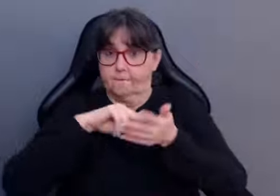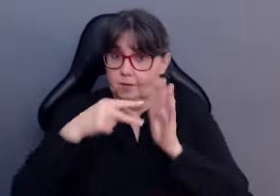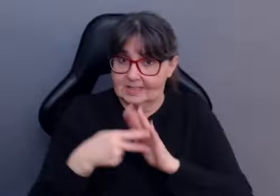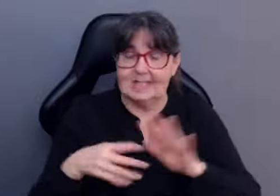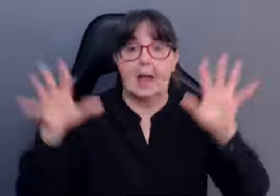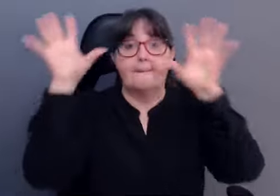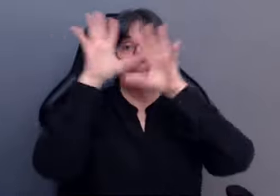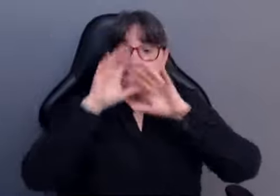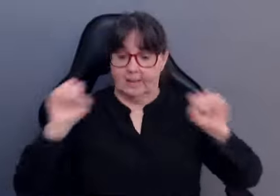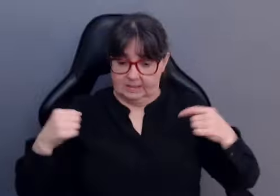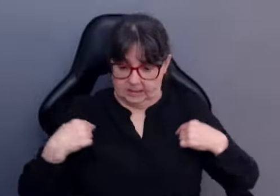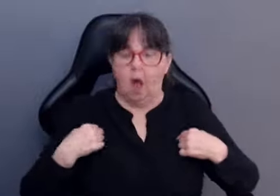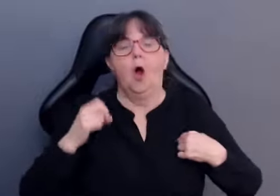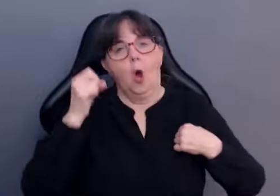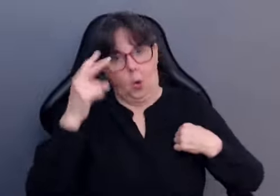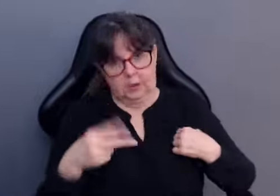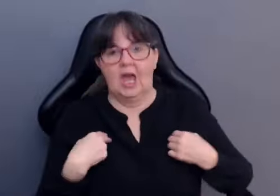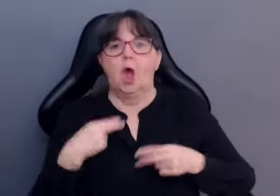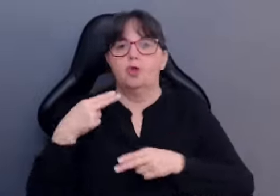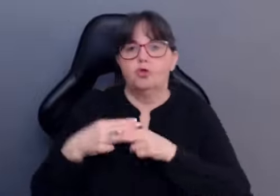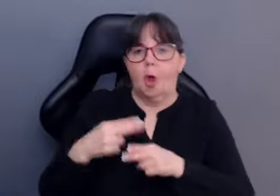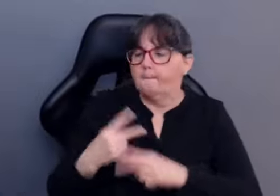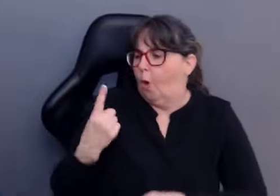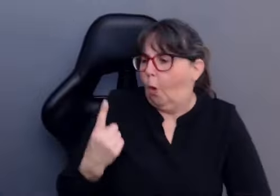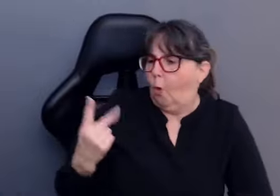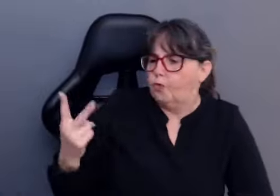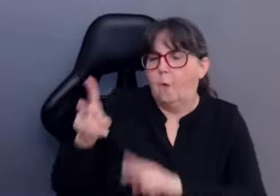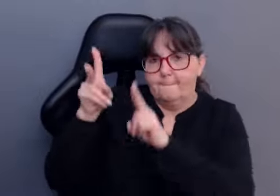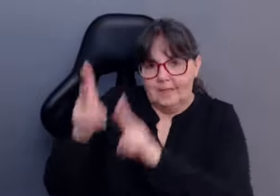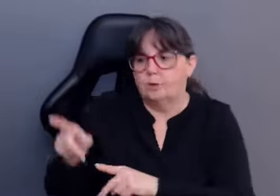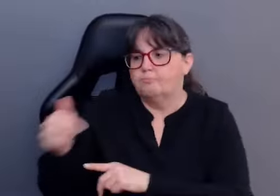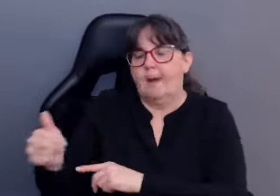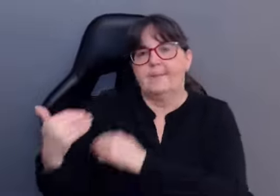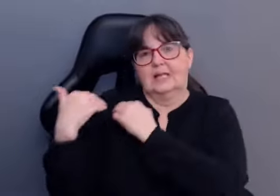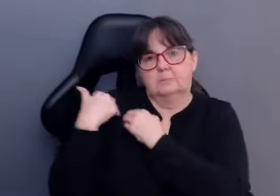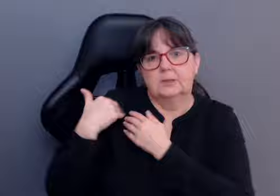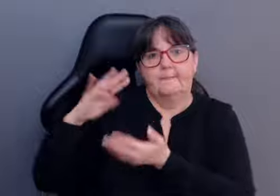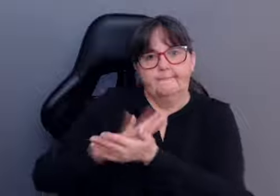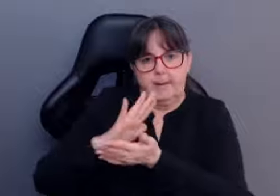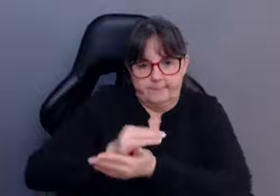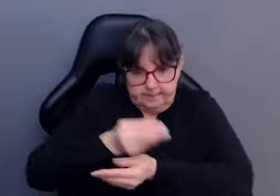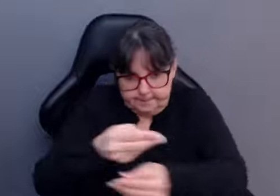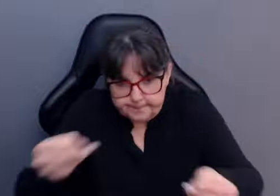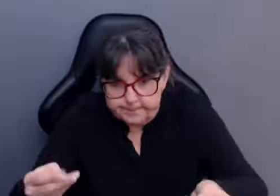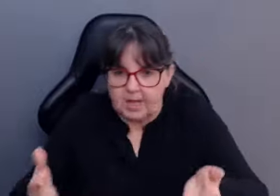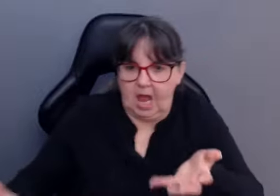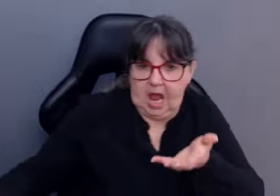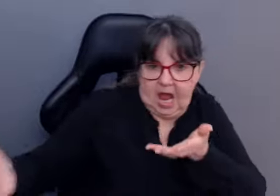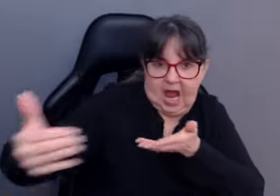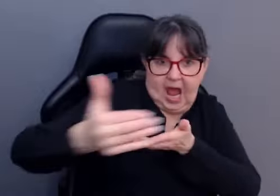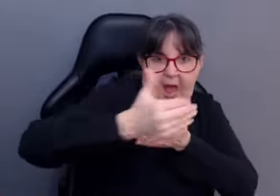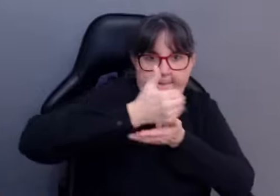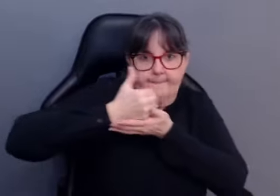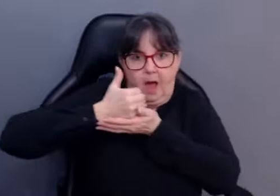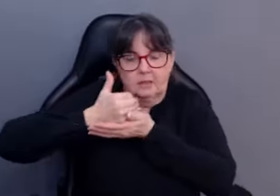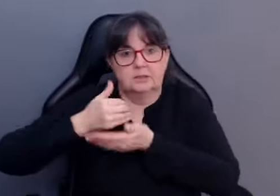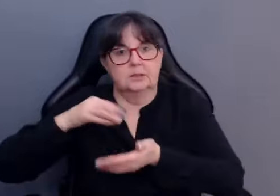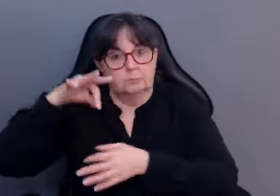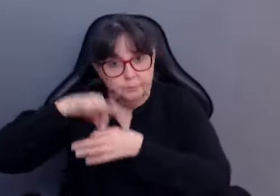d'assemblée nomme 1 ou 2 scrutateurs qui distribuent et recueillent les bulletins de vote,